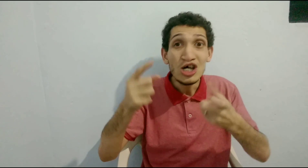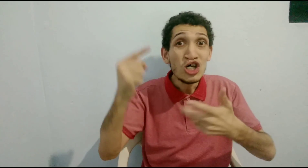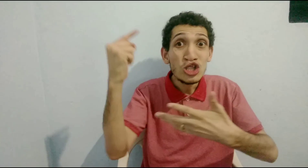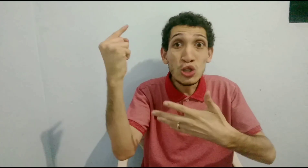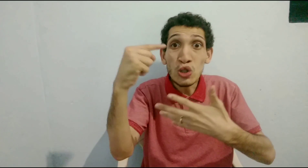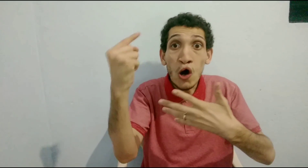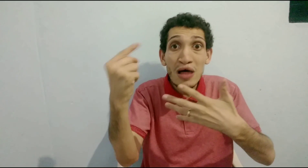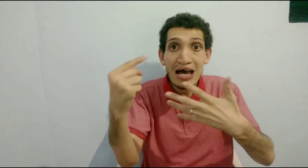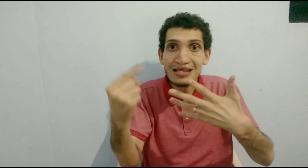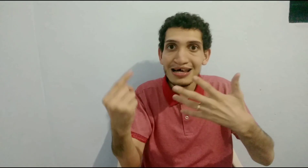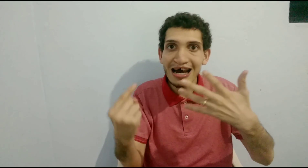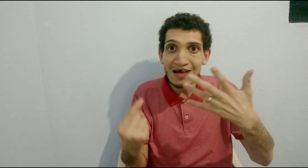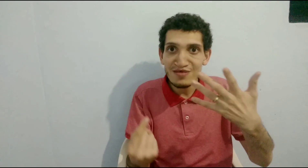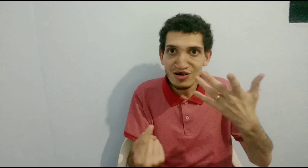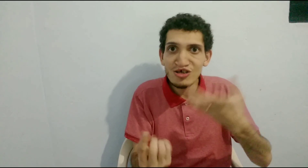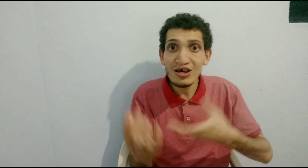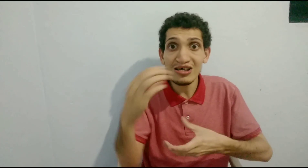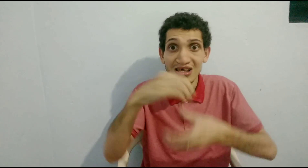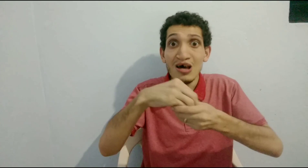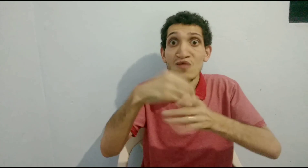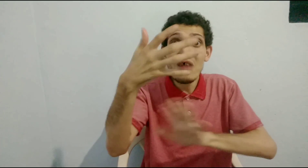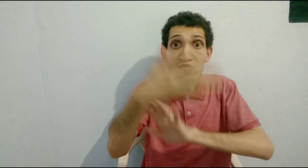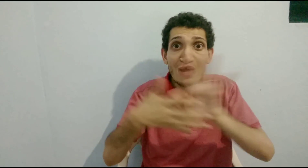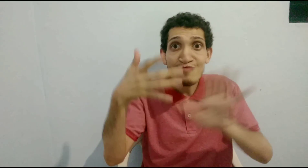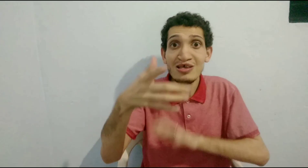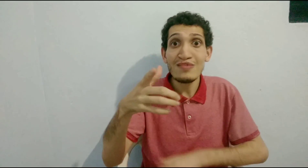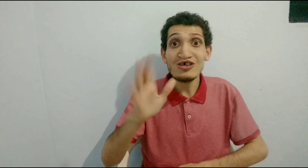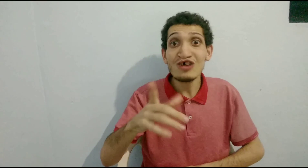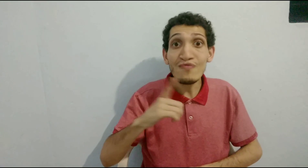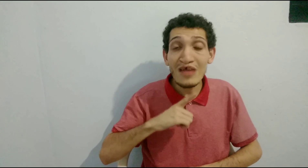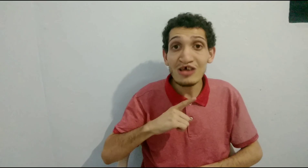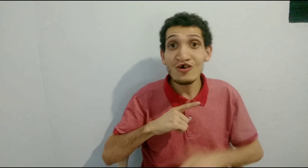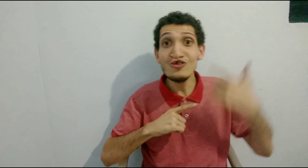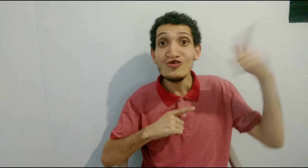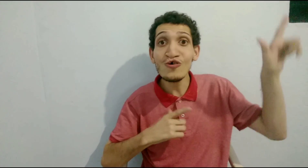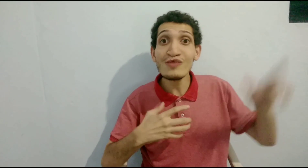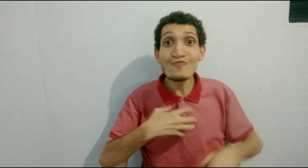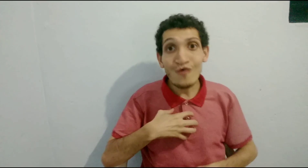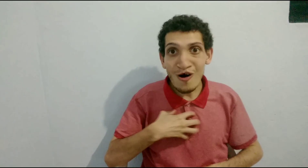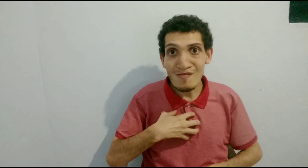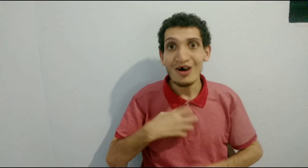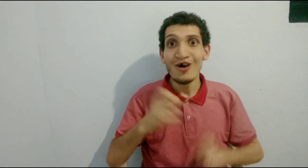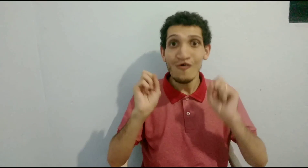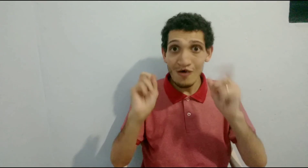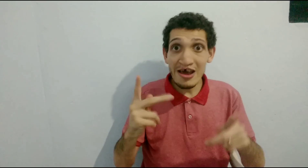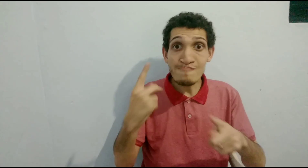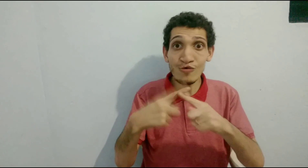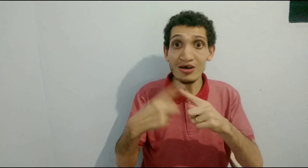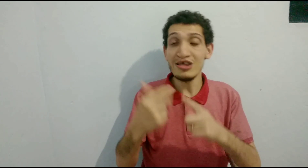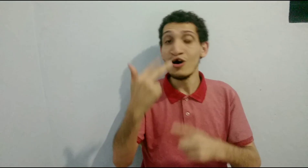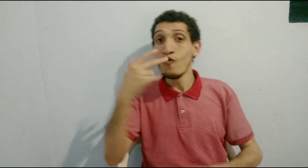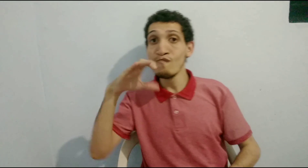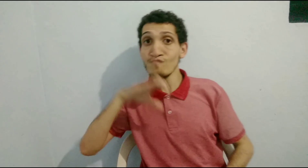que todas essas características, dentro da livra mais rápida, tensão, de outra forma. Ok? Porque o